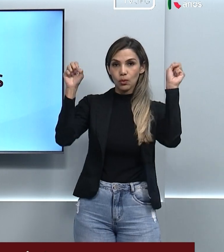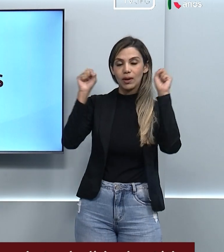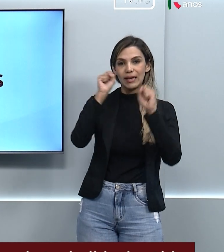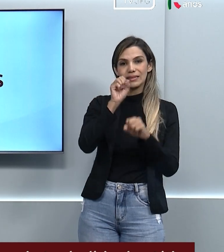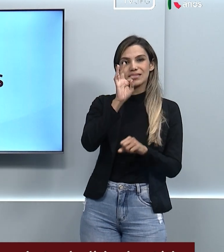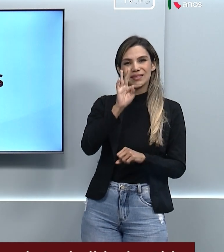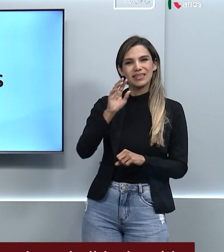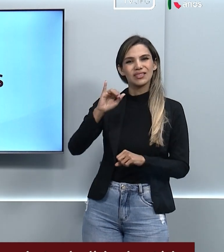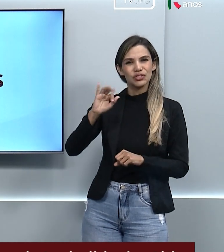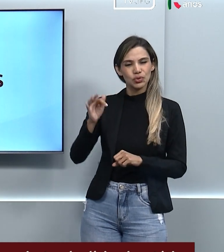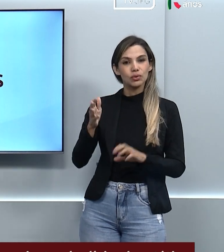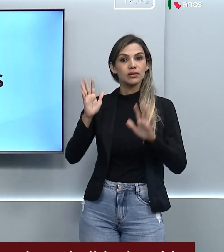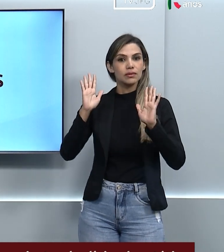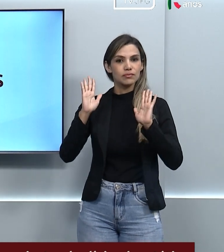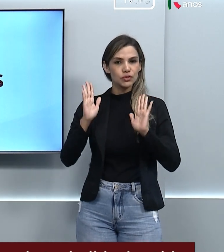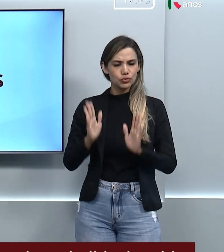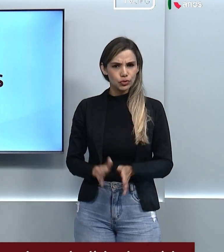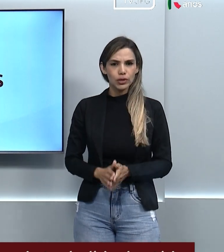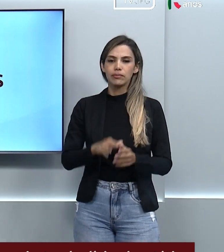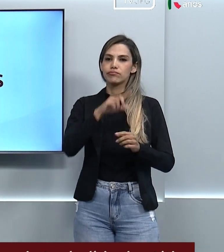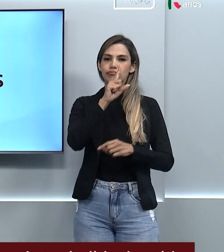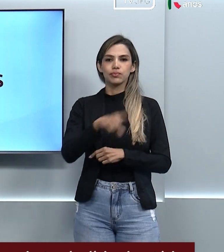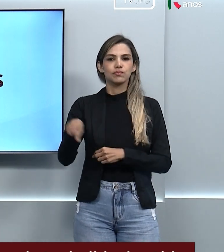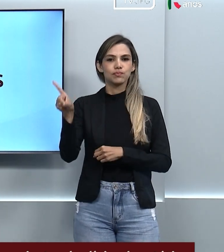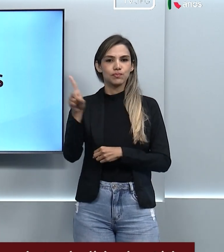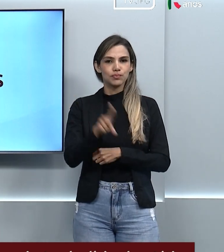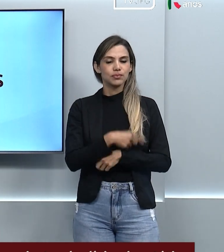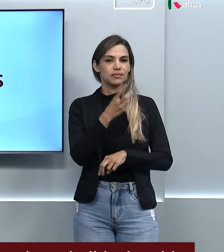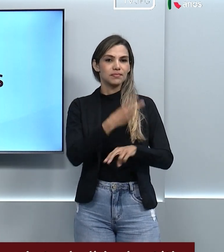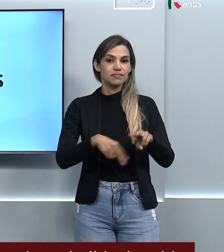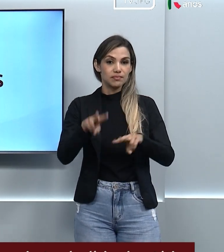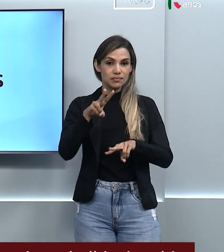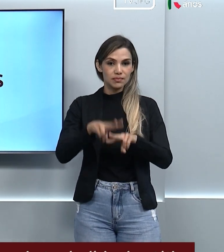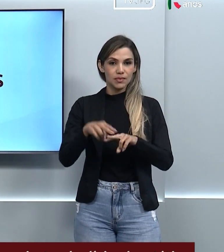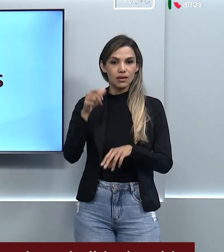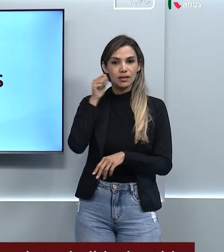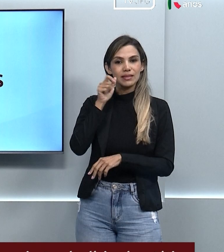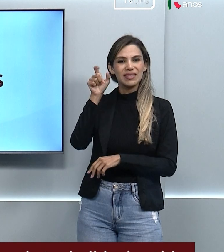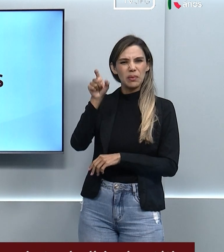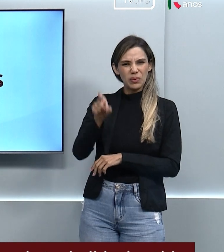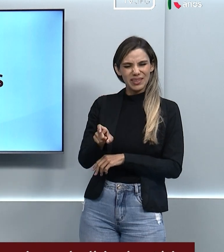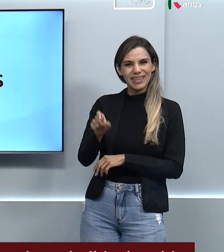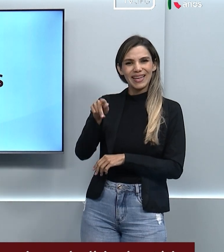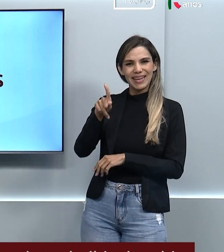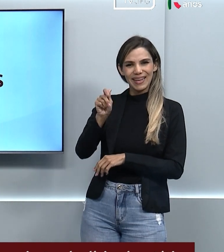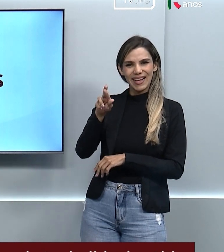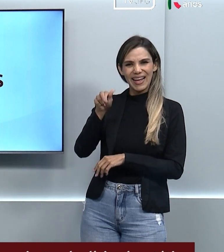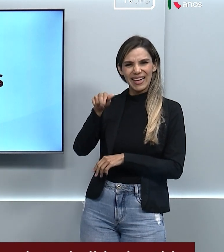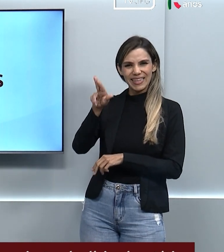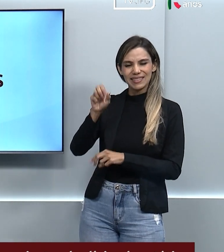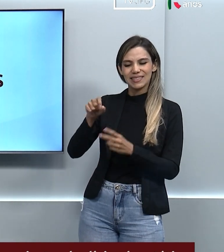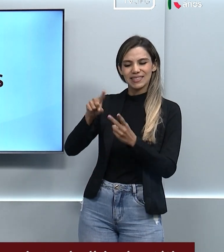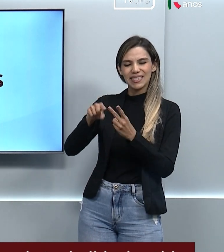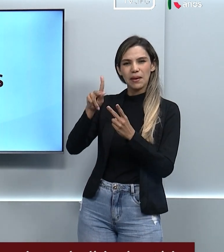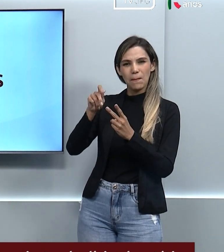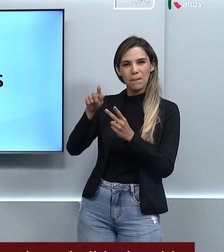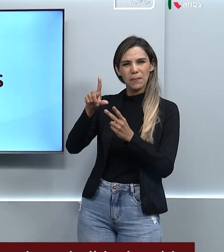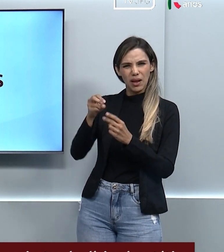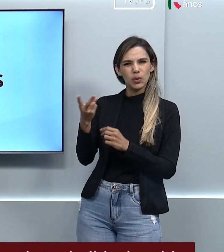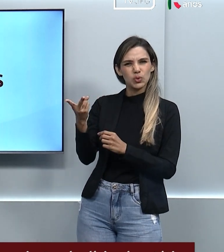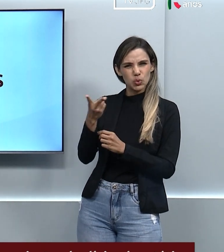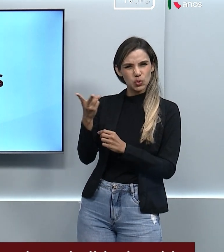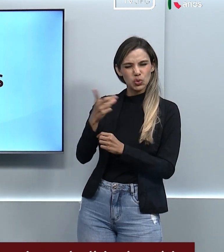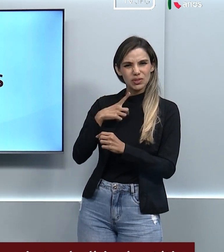Justiça anulou a prisão preventiva dos empresários Carine Gouveia e Paulo César, que são acusados de